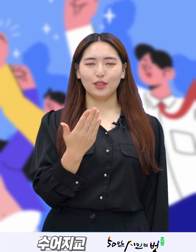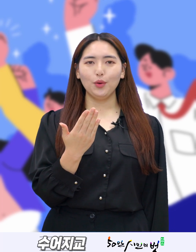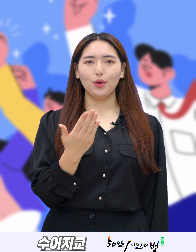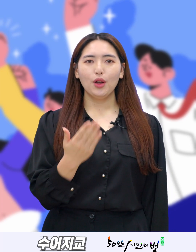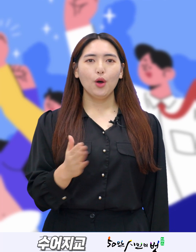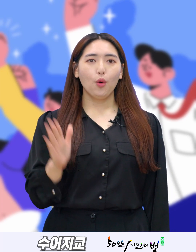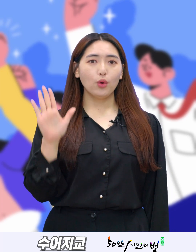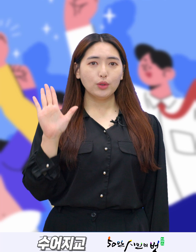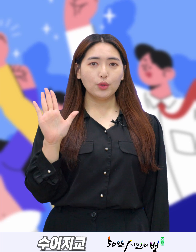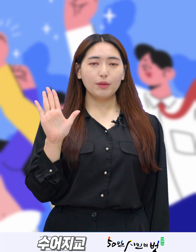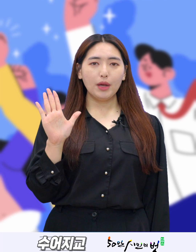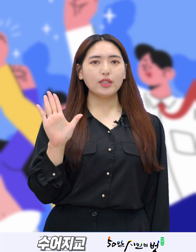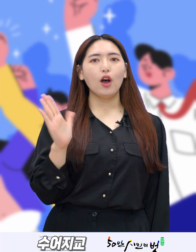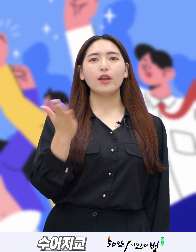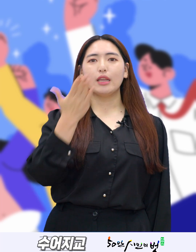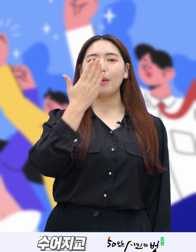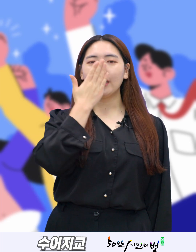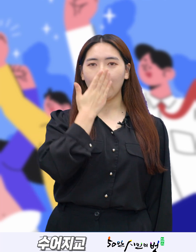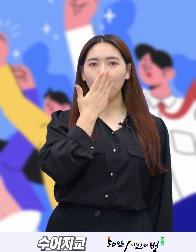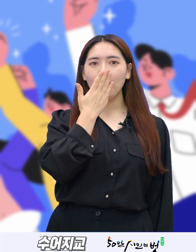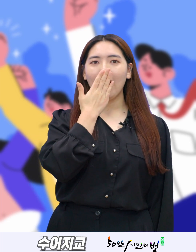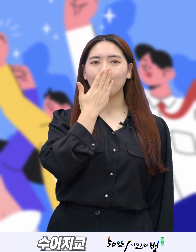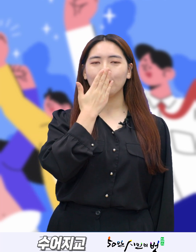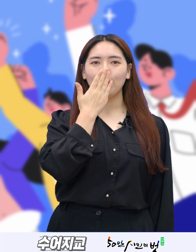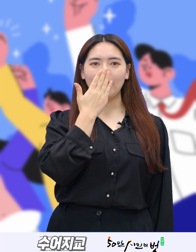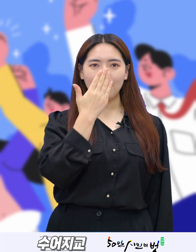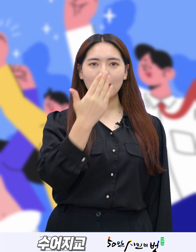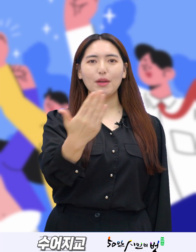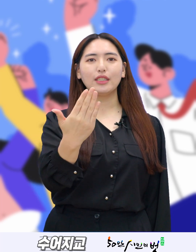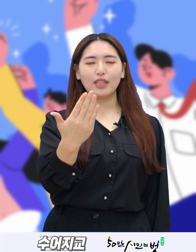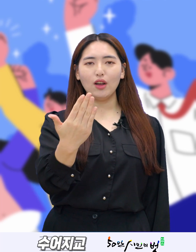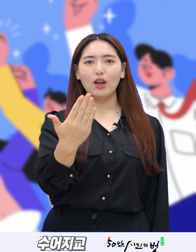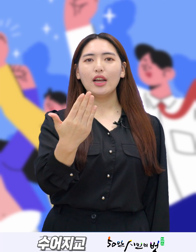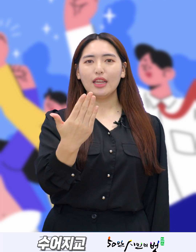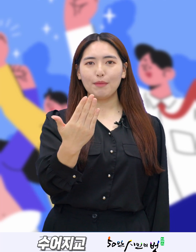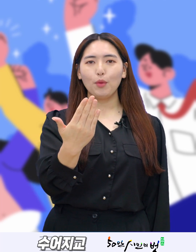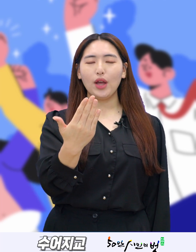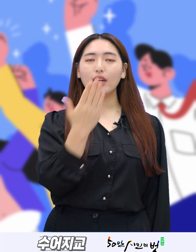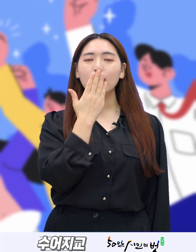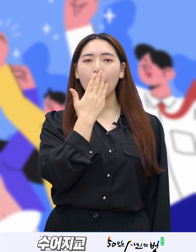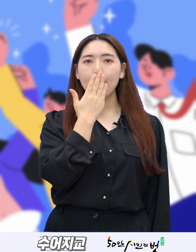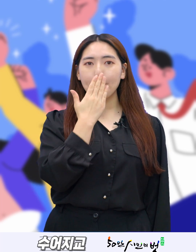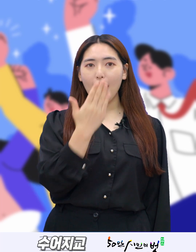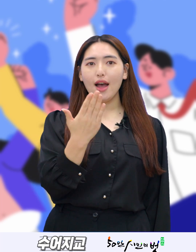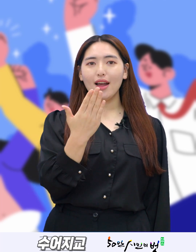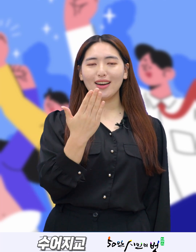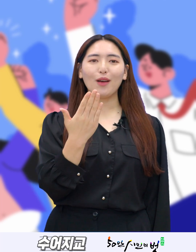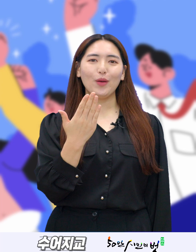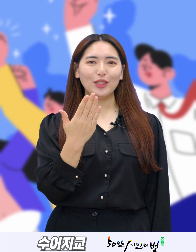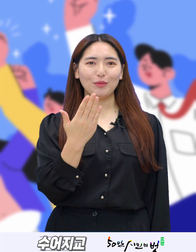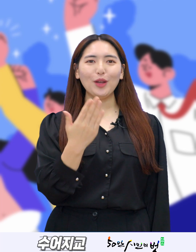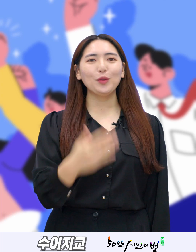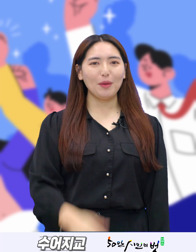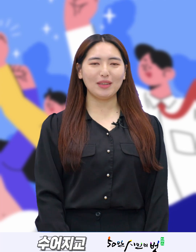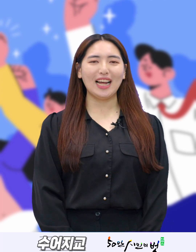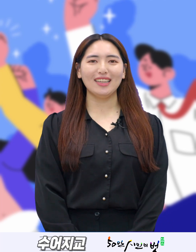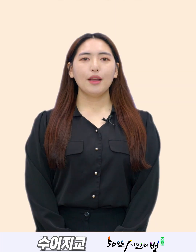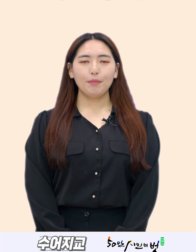뜻으로 오른손을 펴서 입에 대고 앞으로 내밀면서 입모양을 파라고 해주면 됩니다.